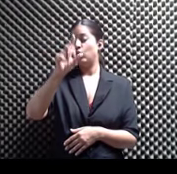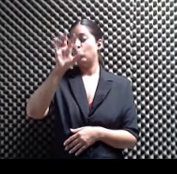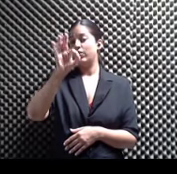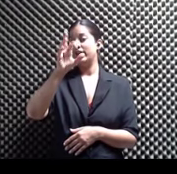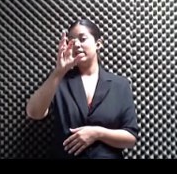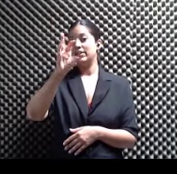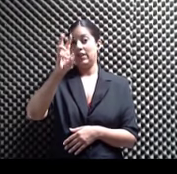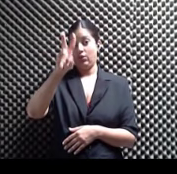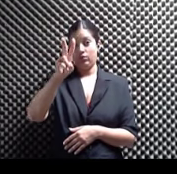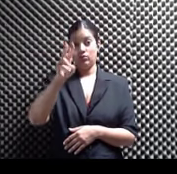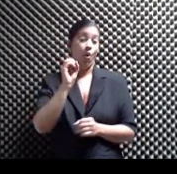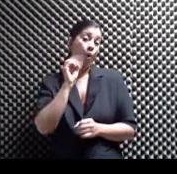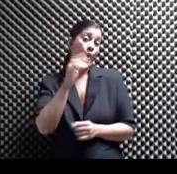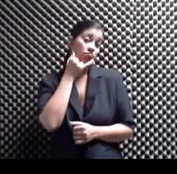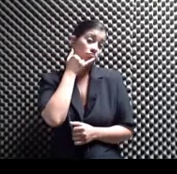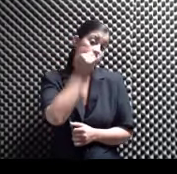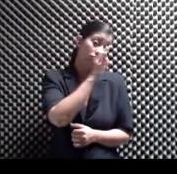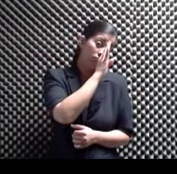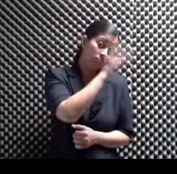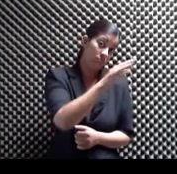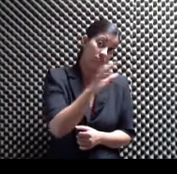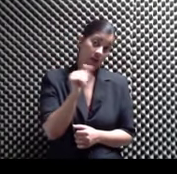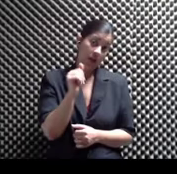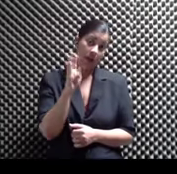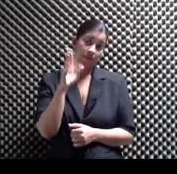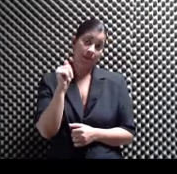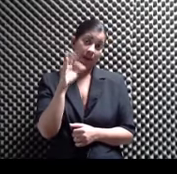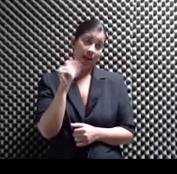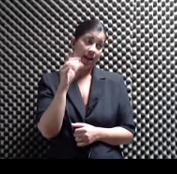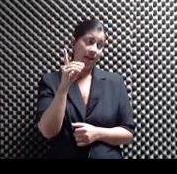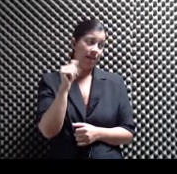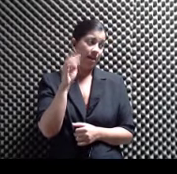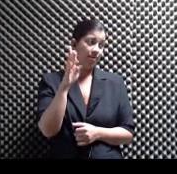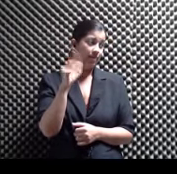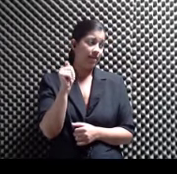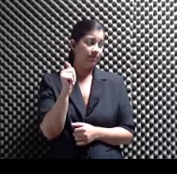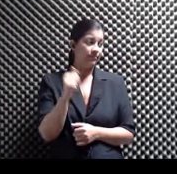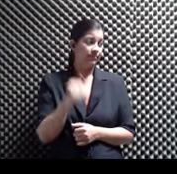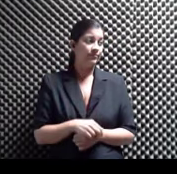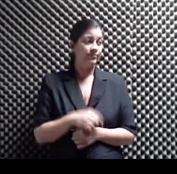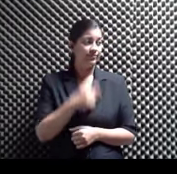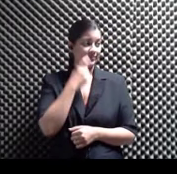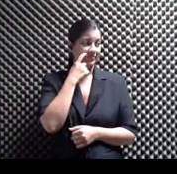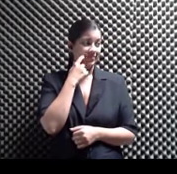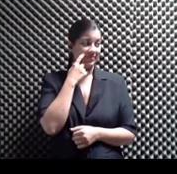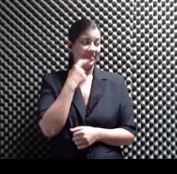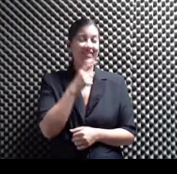787-529-1962. O si no, pueden llamar directamente allí a Abracadabra Counter Café. Así que ese número es bien facilito.